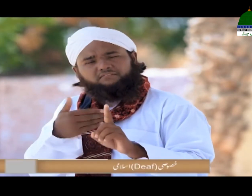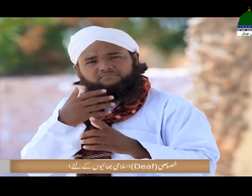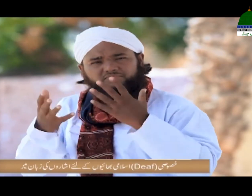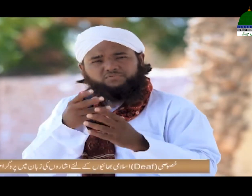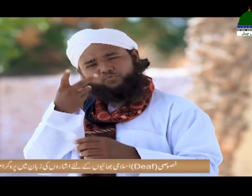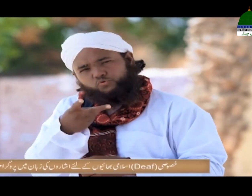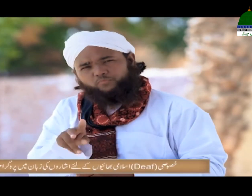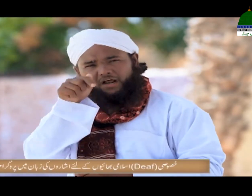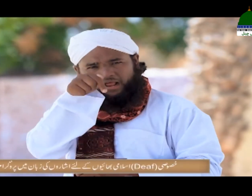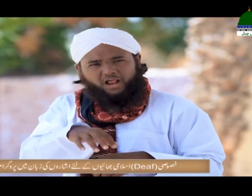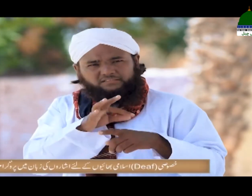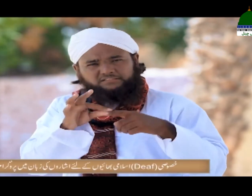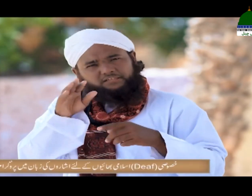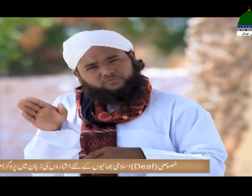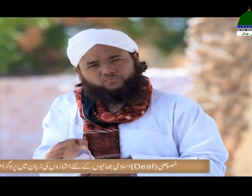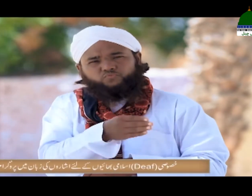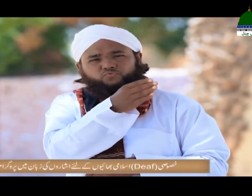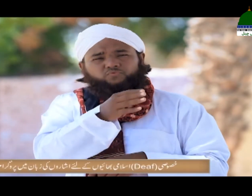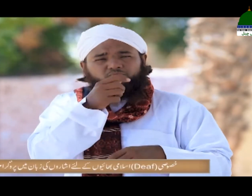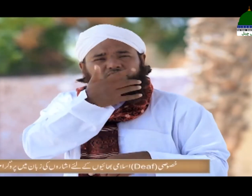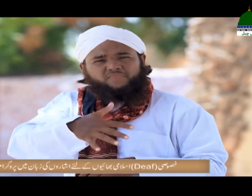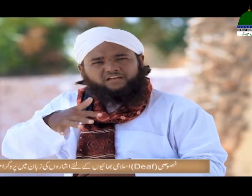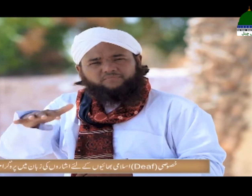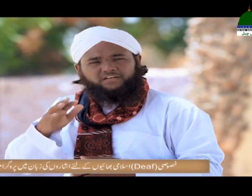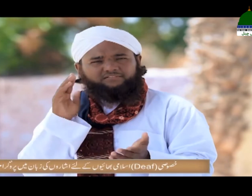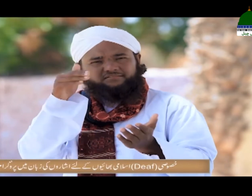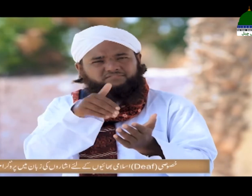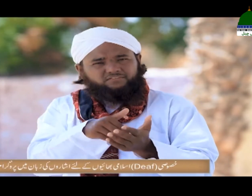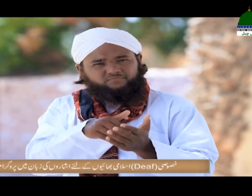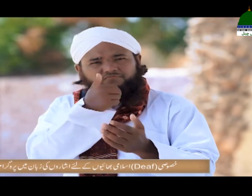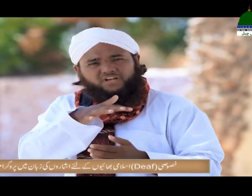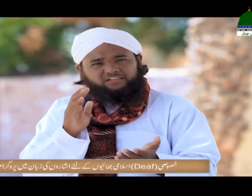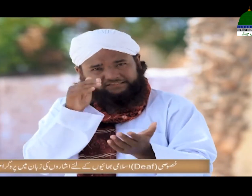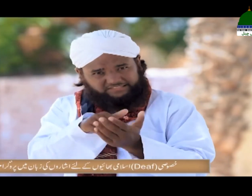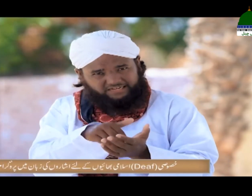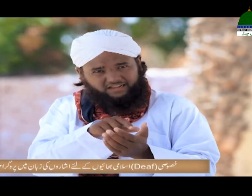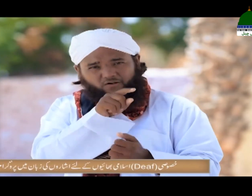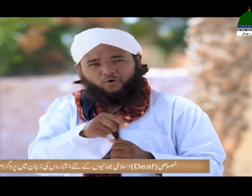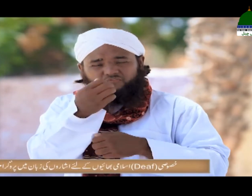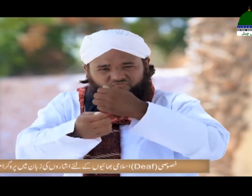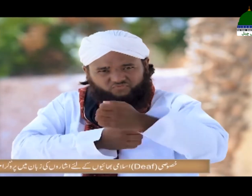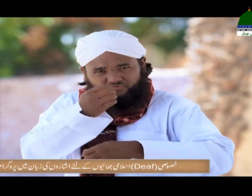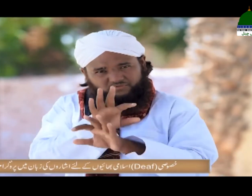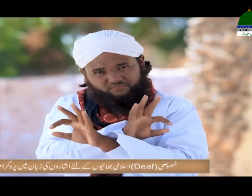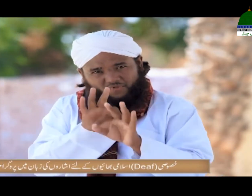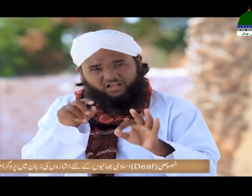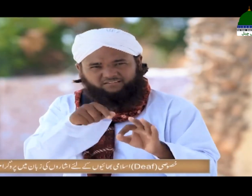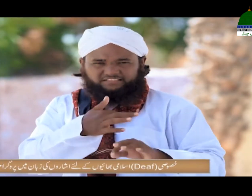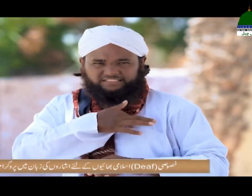بھی اپنے پاک پروردگار کی رحمت سے مایوس ہونے والا نہیں تھا۔ وہ دریا پر پہنچا اور وضو کرنے کے بعد اپنے دل میں